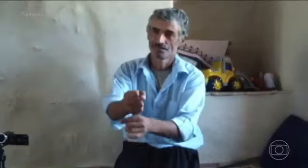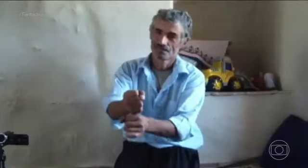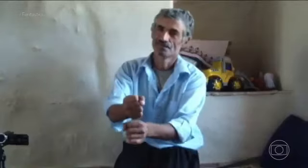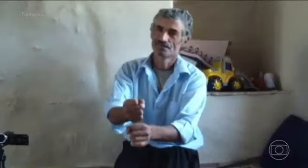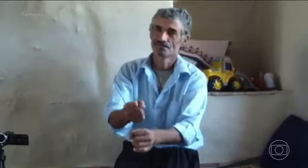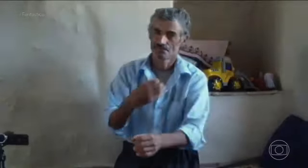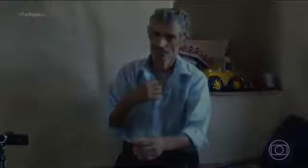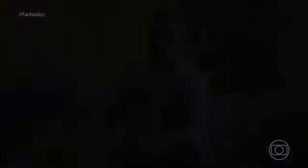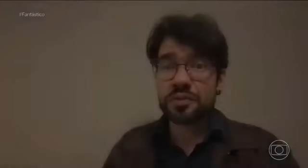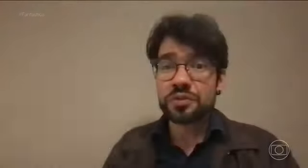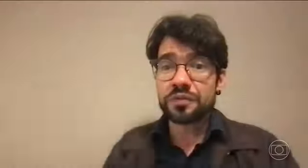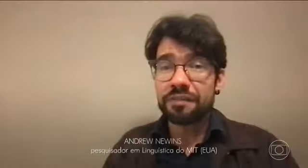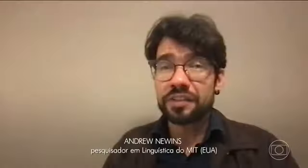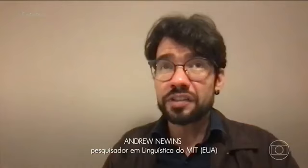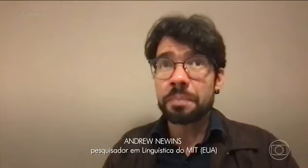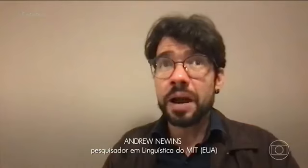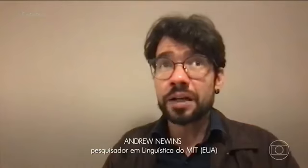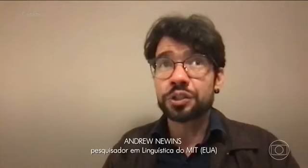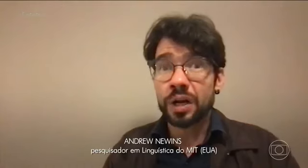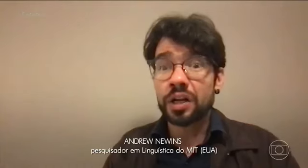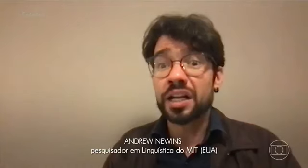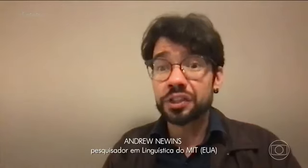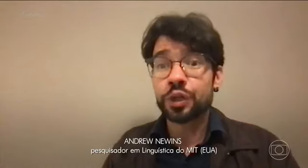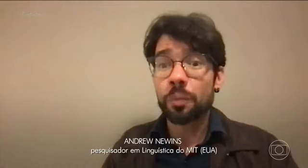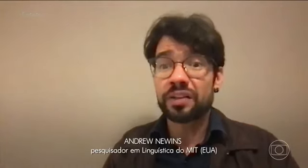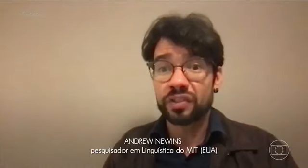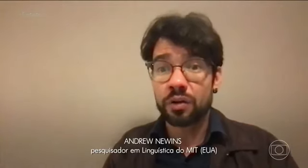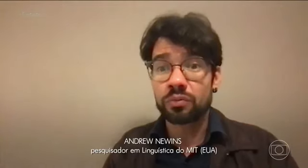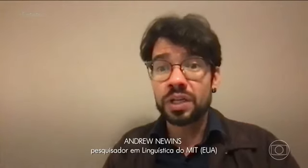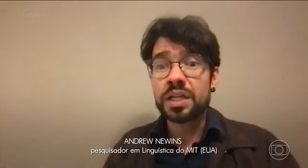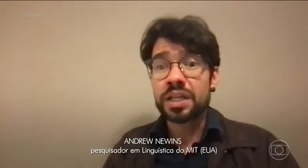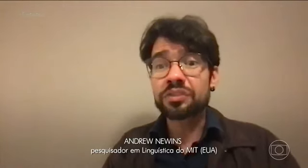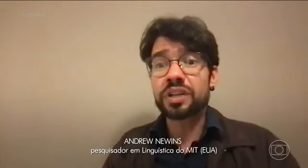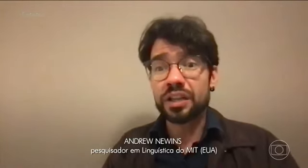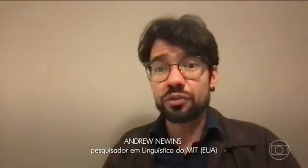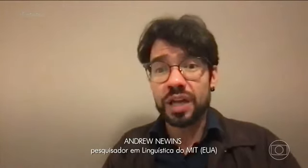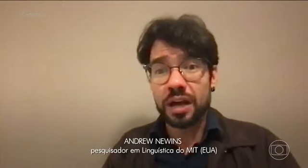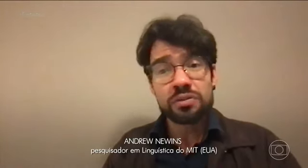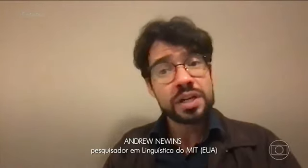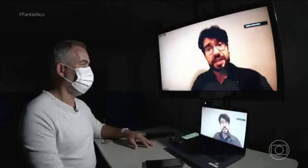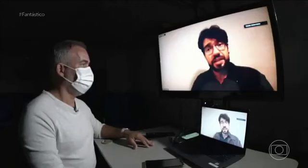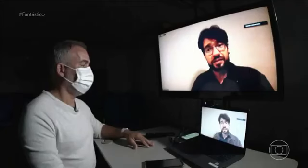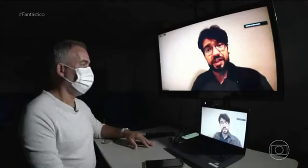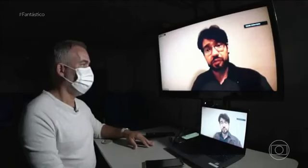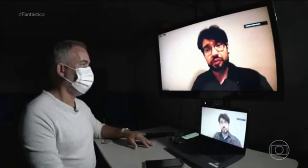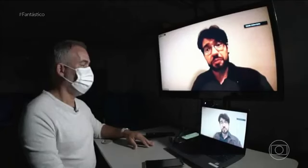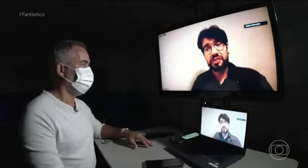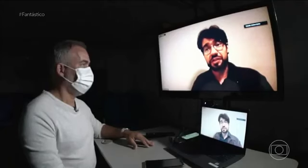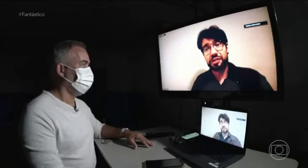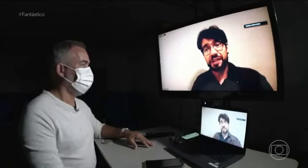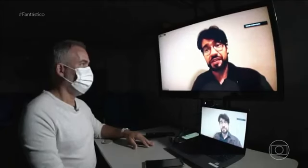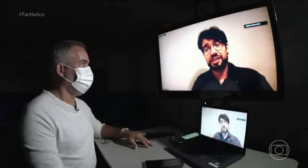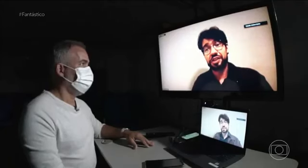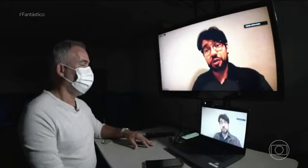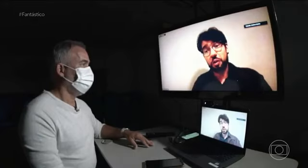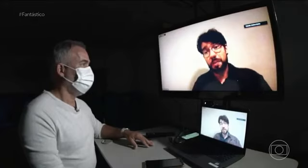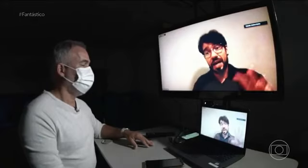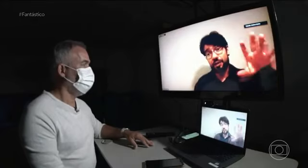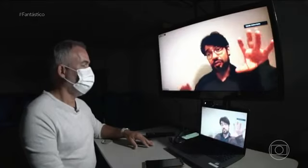de sinais. Isso vai fazer parte de uma grande comparação internacional que estamos no processo de fazer, de comparar os